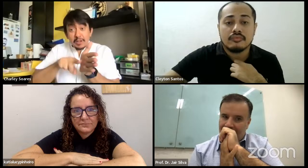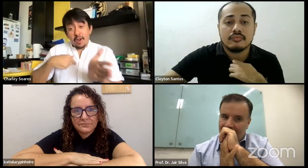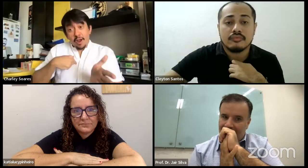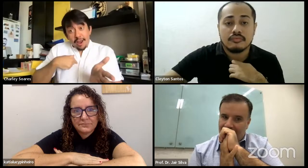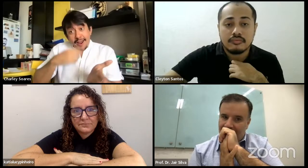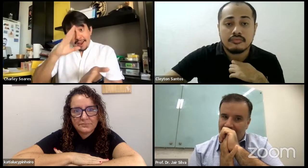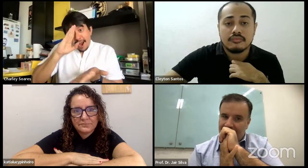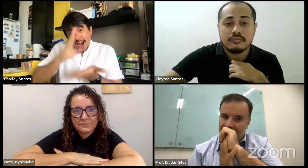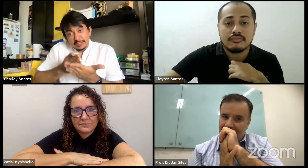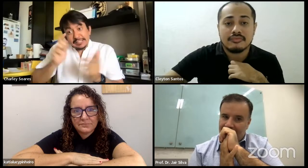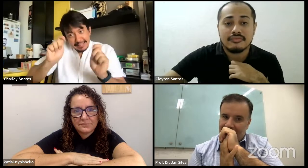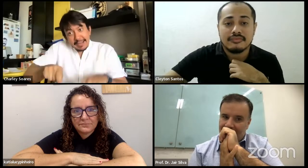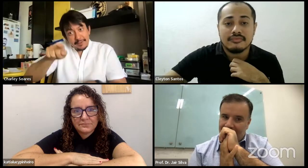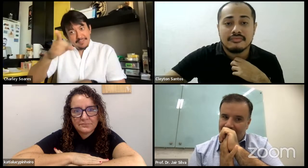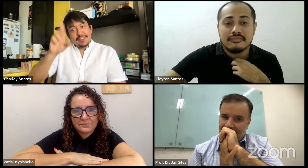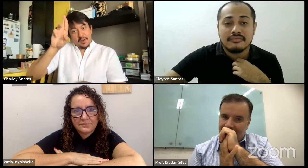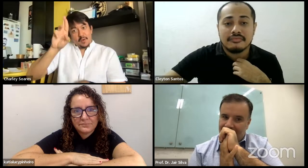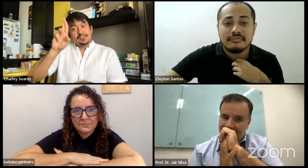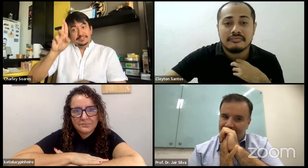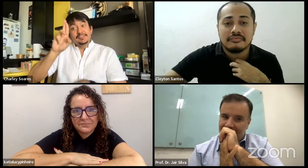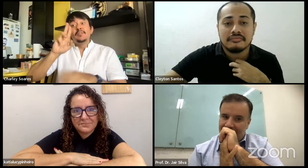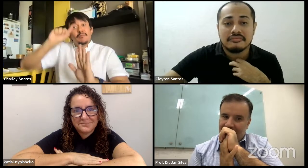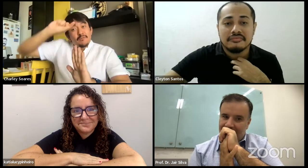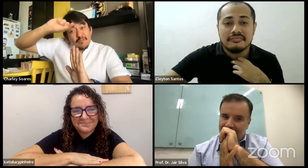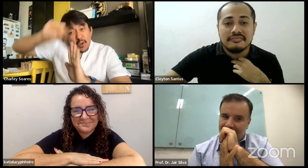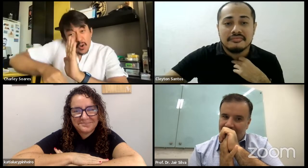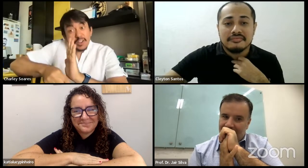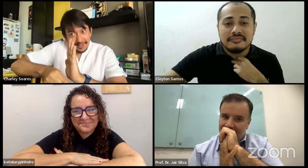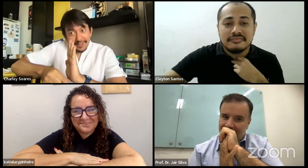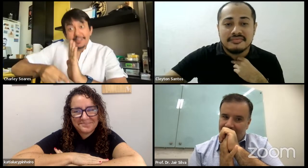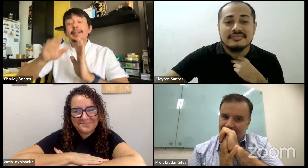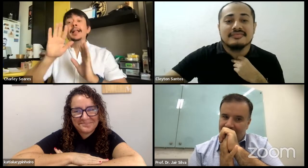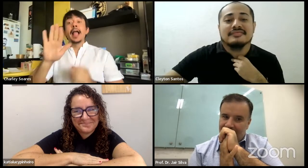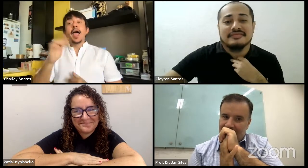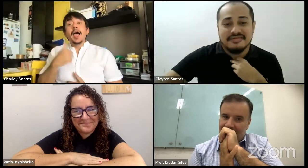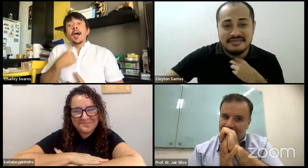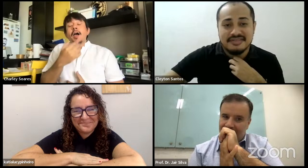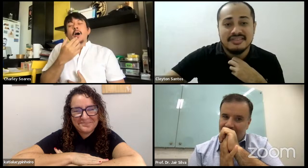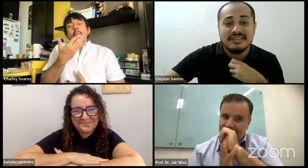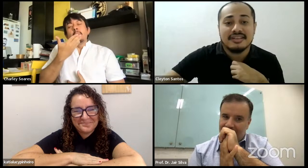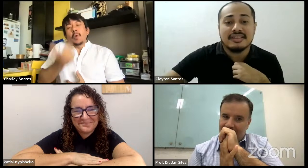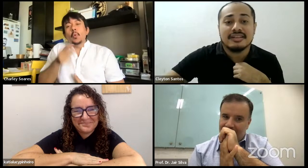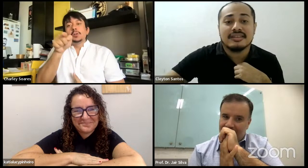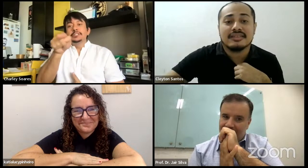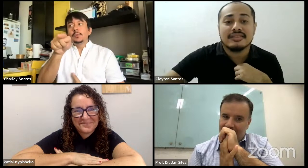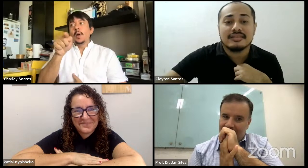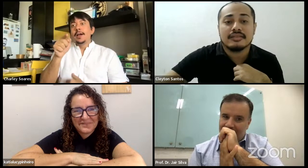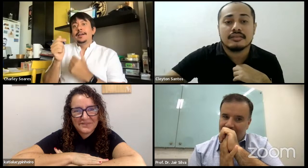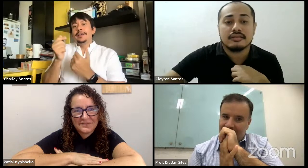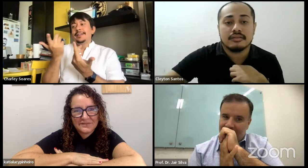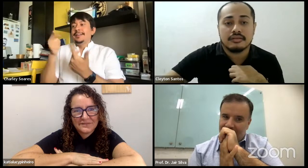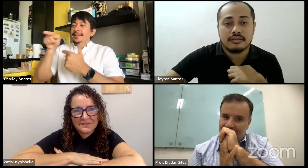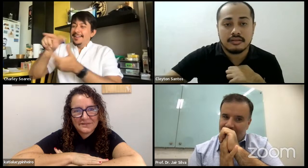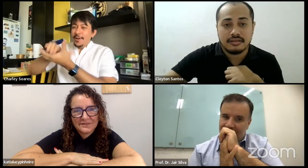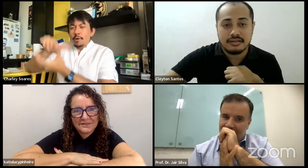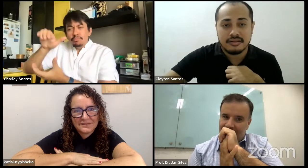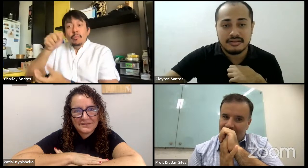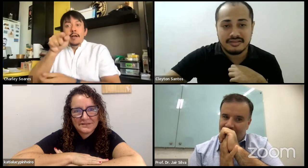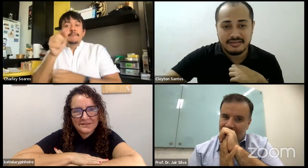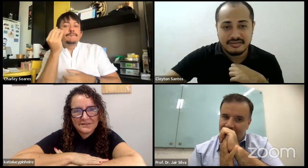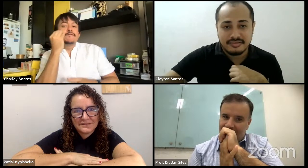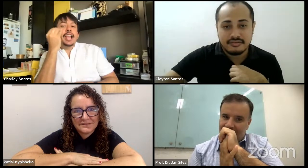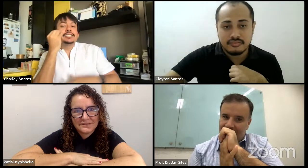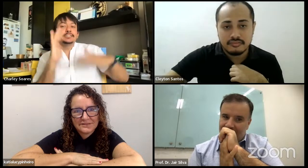pequeno complemento, que é futuramente para o seu doutorado, que eu acredito que você tenha plano de fazer doutorado, e continuar